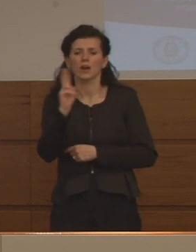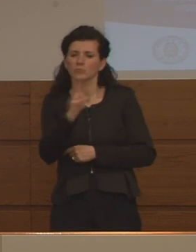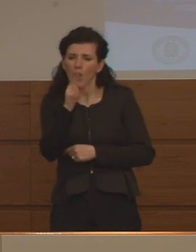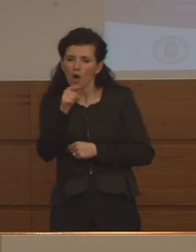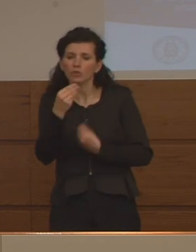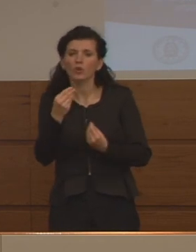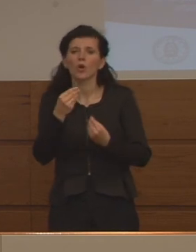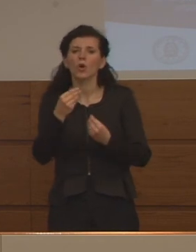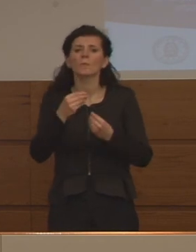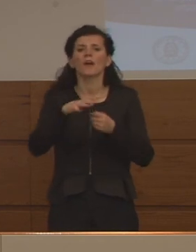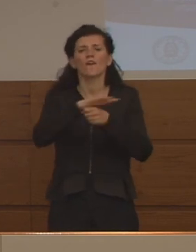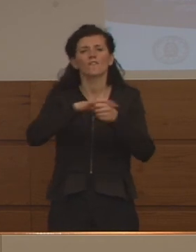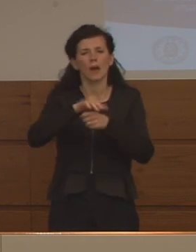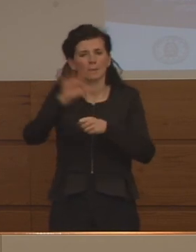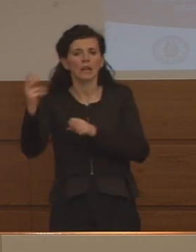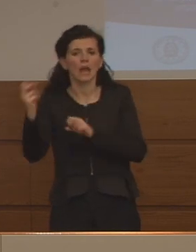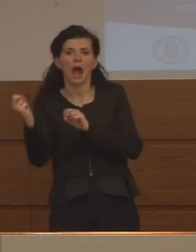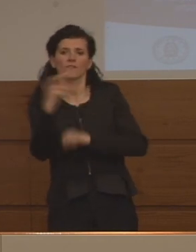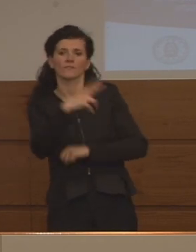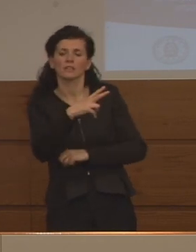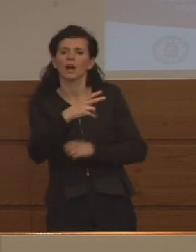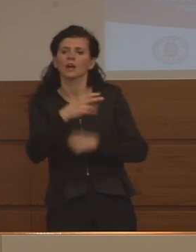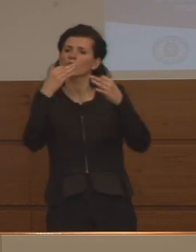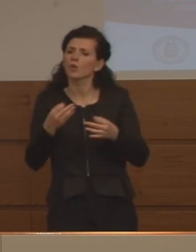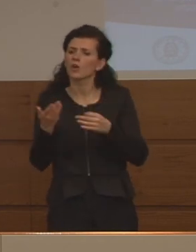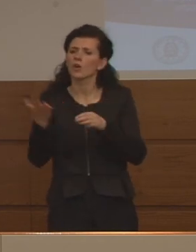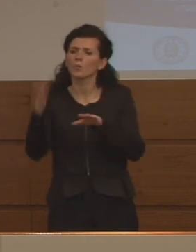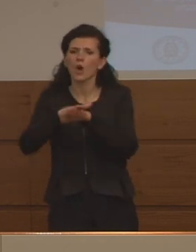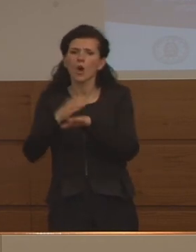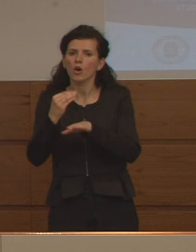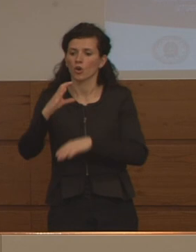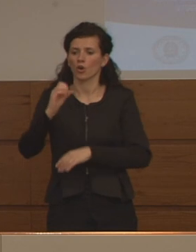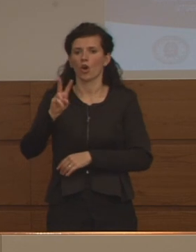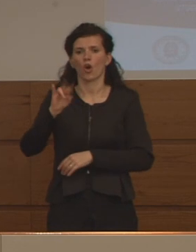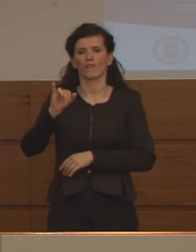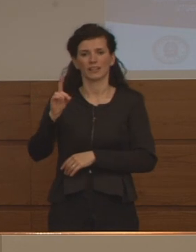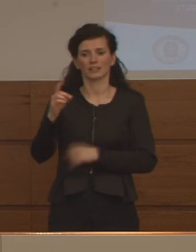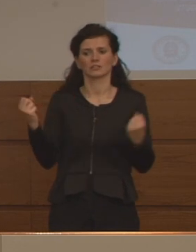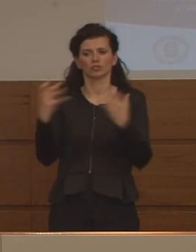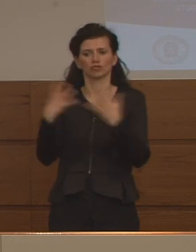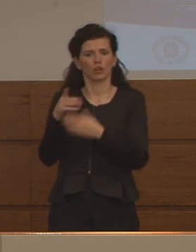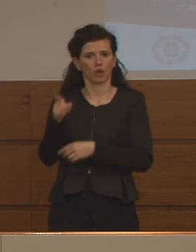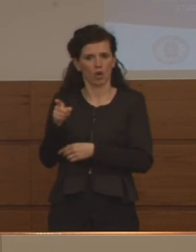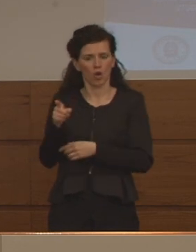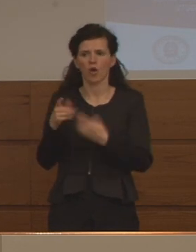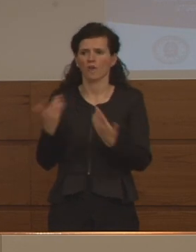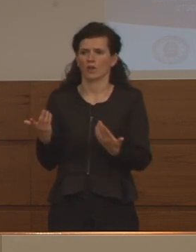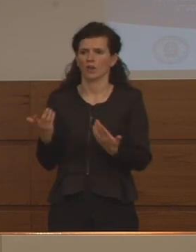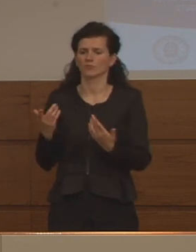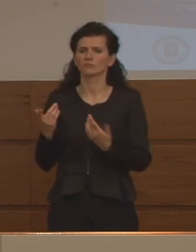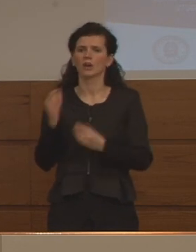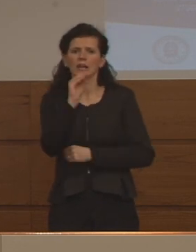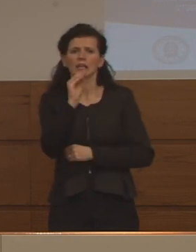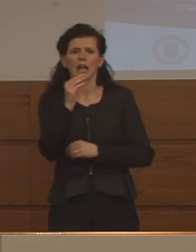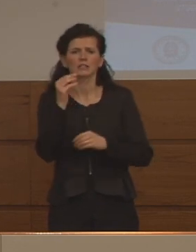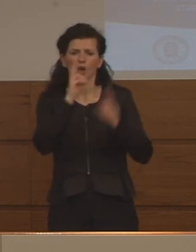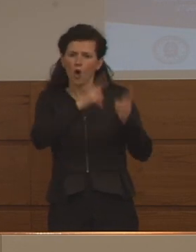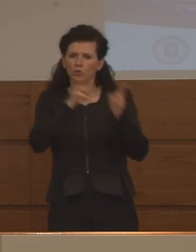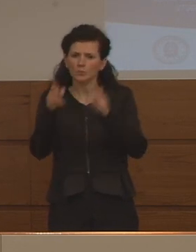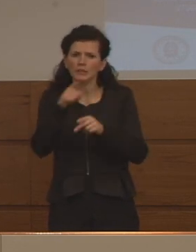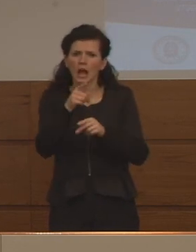a causa del decesso cobit 19 quando chiedono informazioni all'ospedale di riferimento